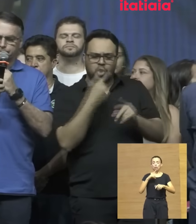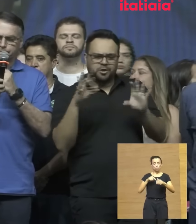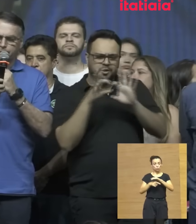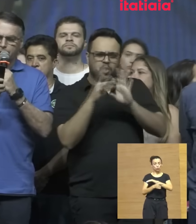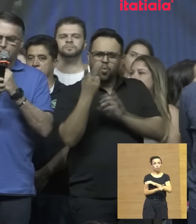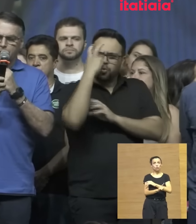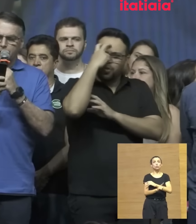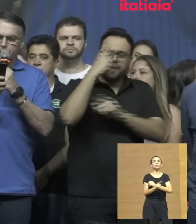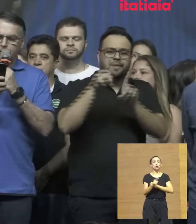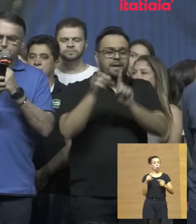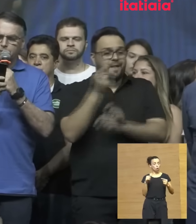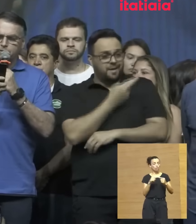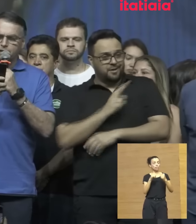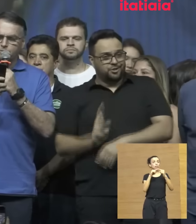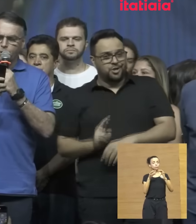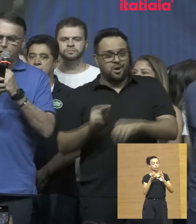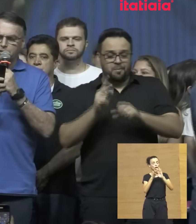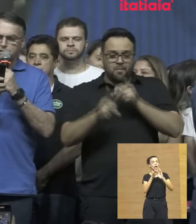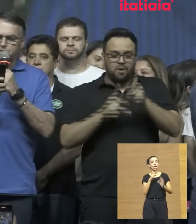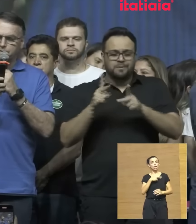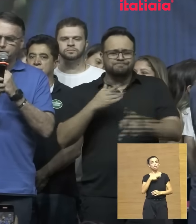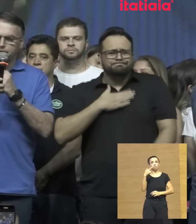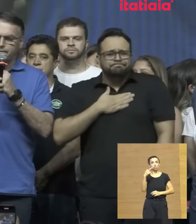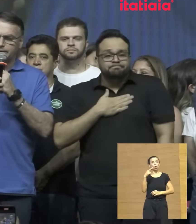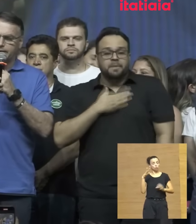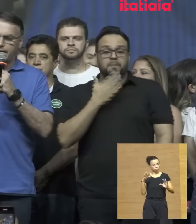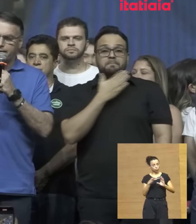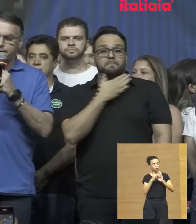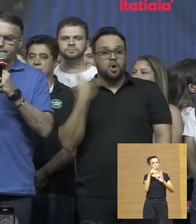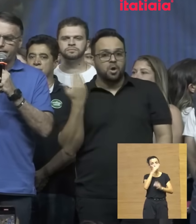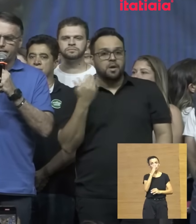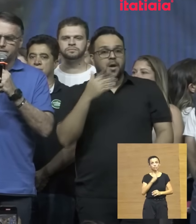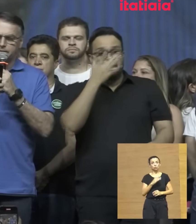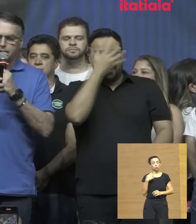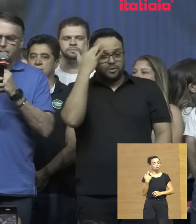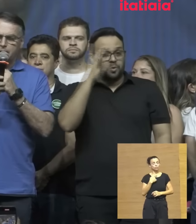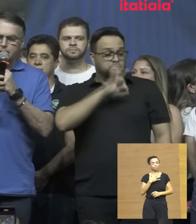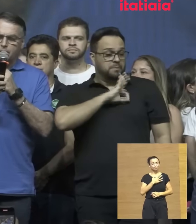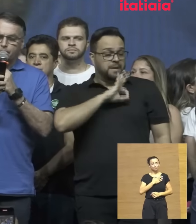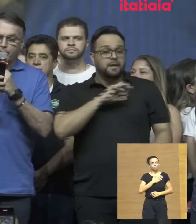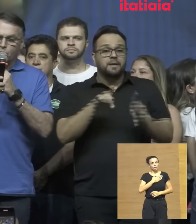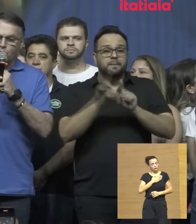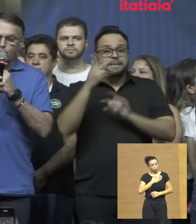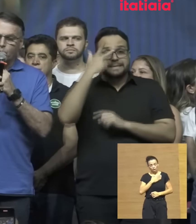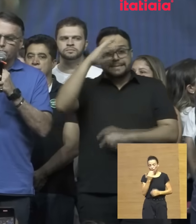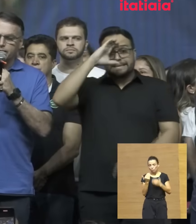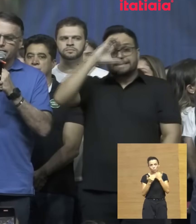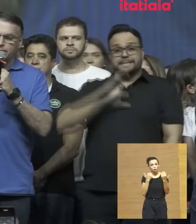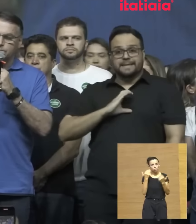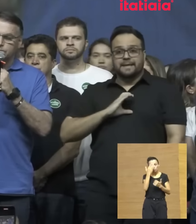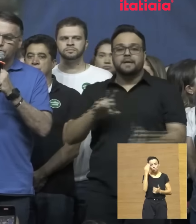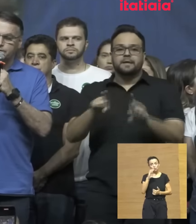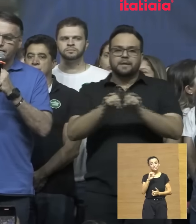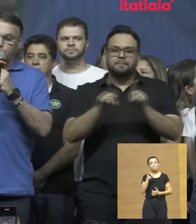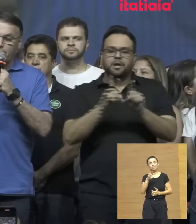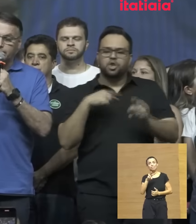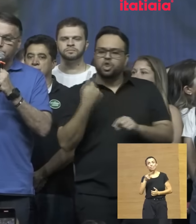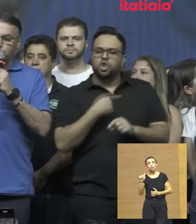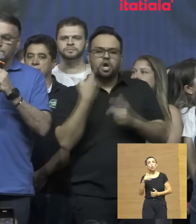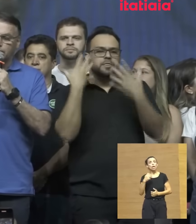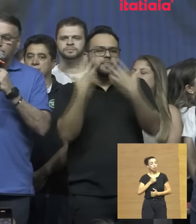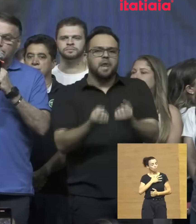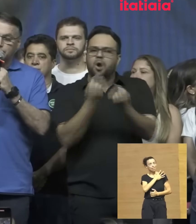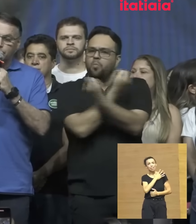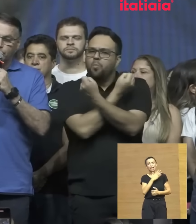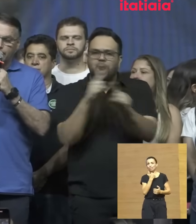povo. Lamentamos as mortes de civis e militares israelenses, bem como condenamos o